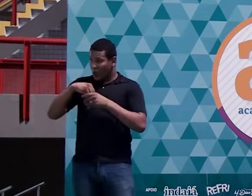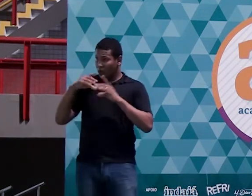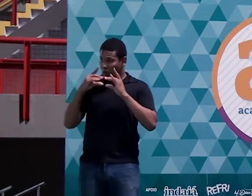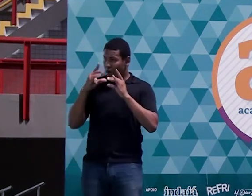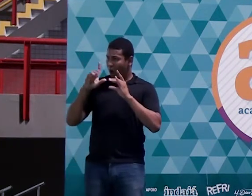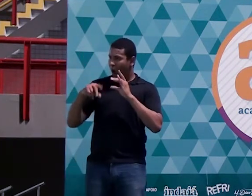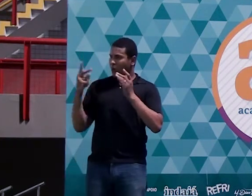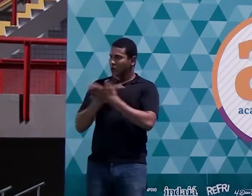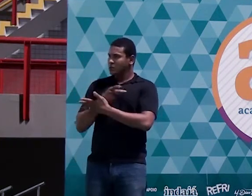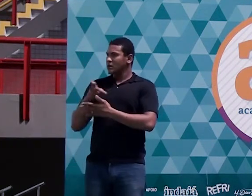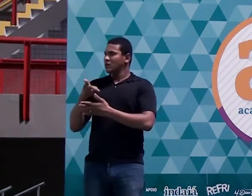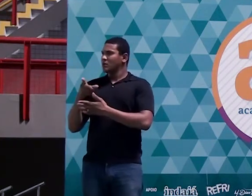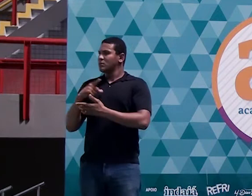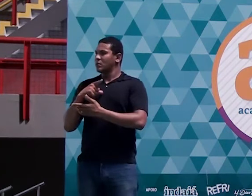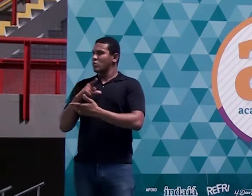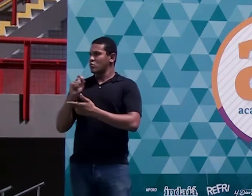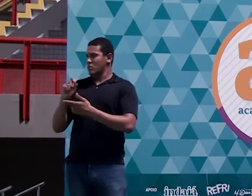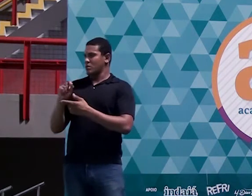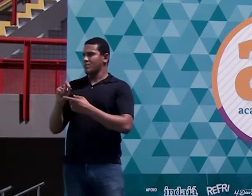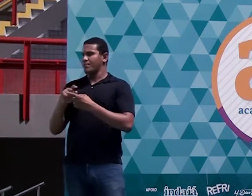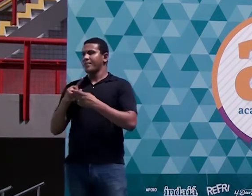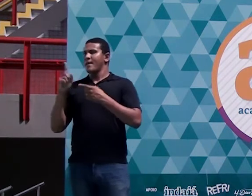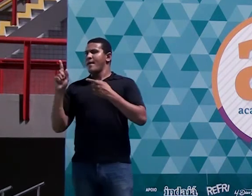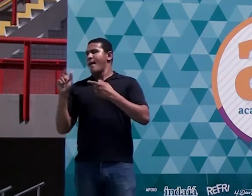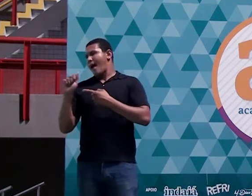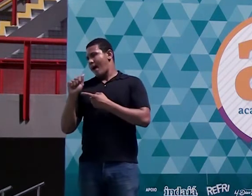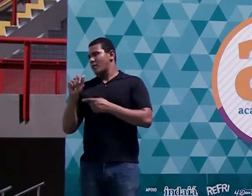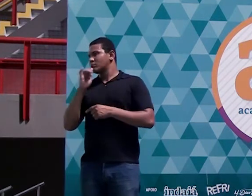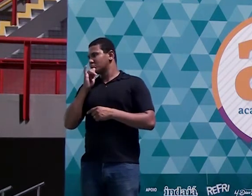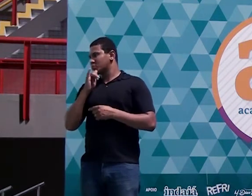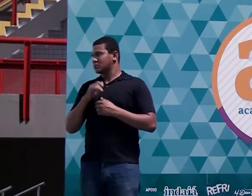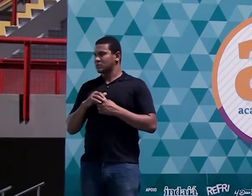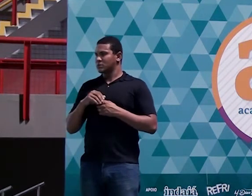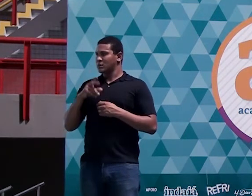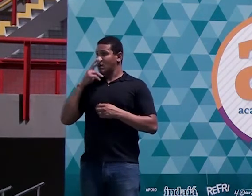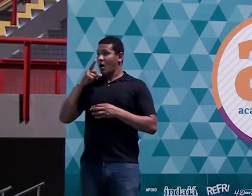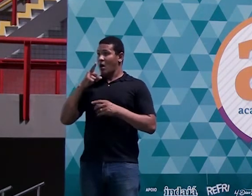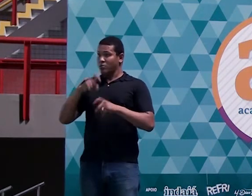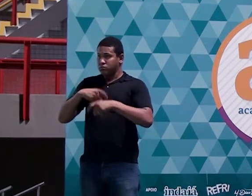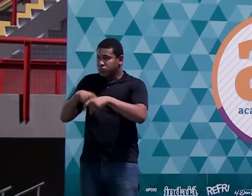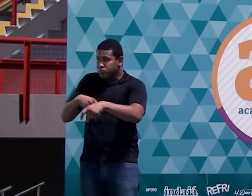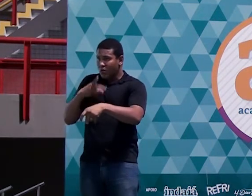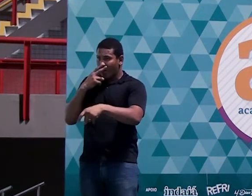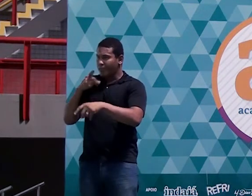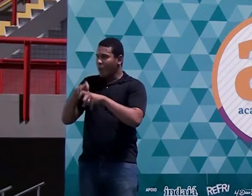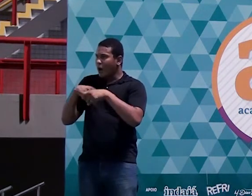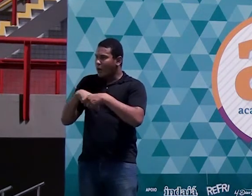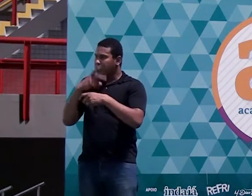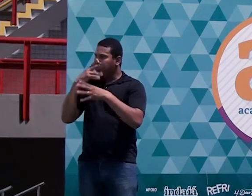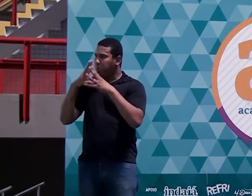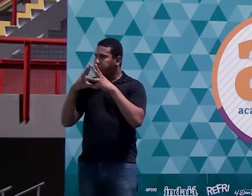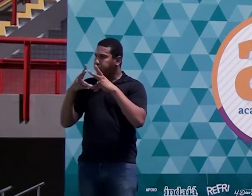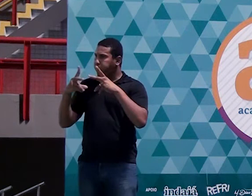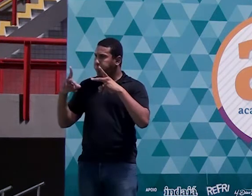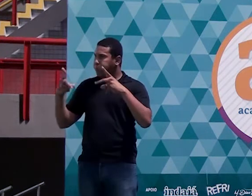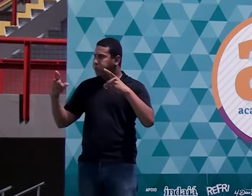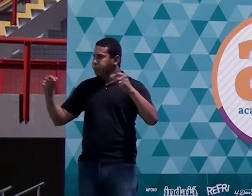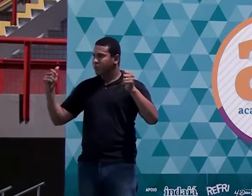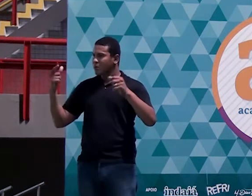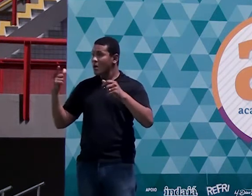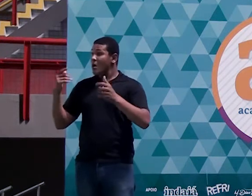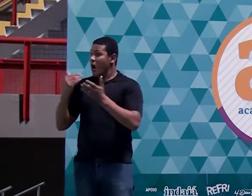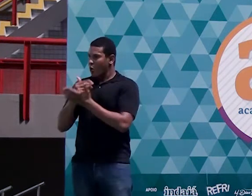destacar: reestruturou as relações econômicas, com qual a agricultura praticamente desapareceu e a manufatura foi a base da